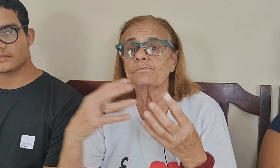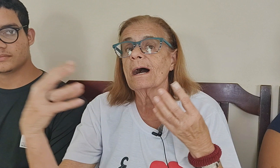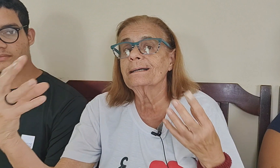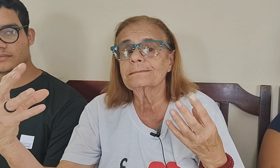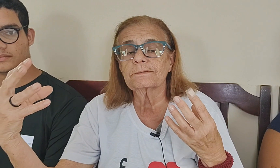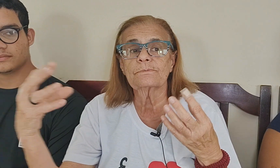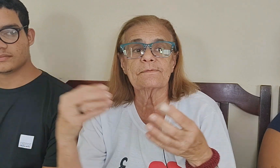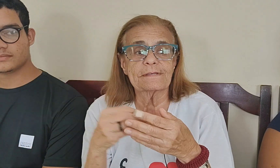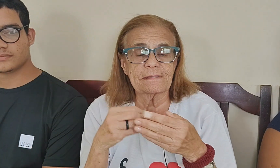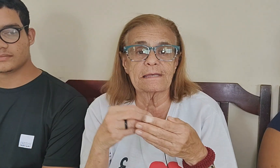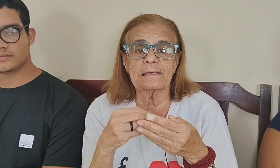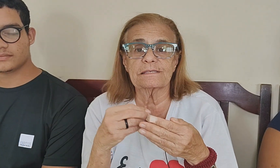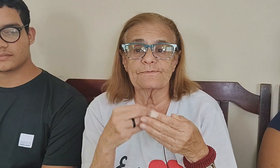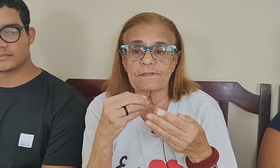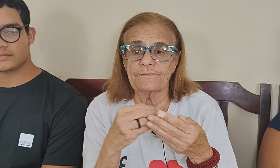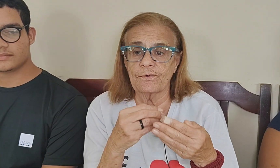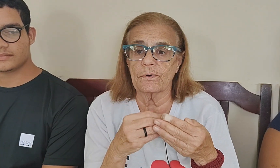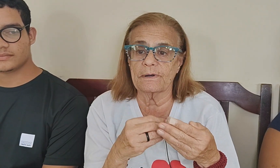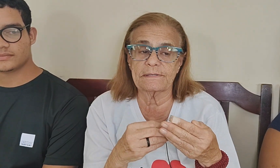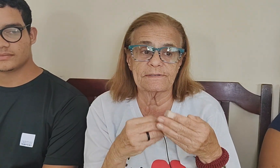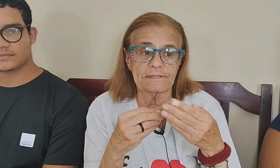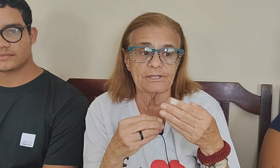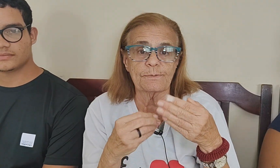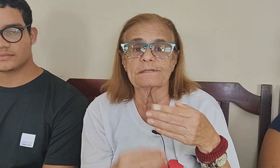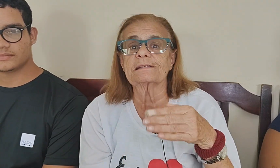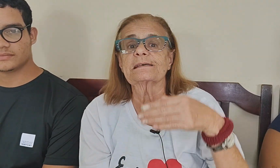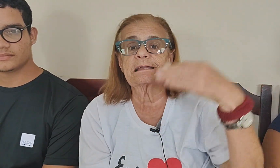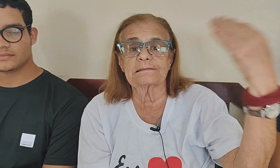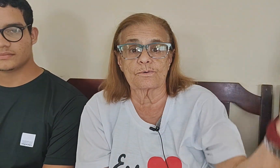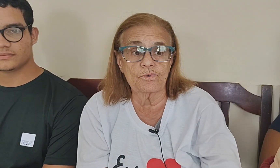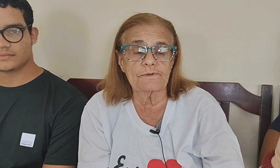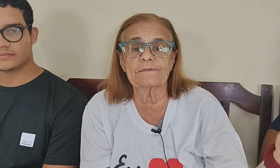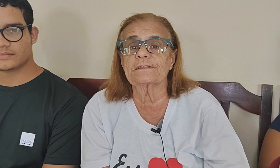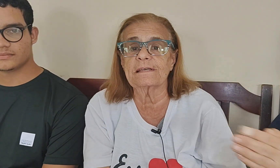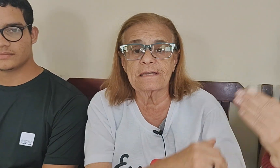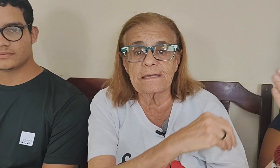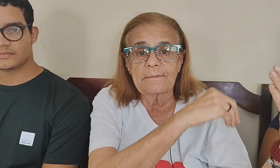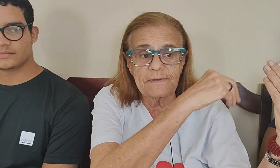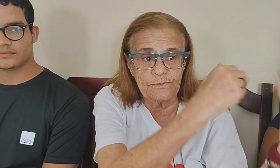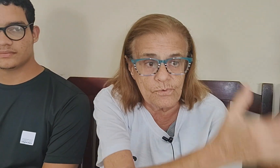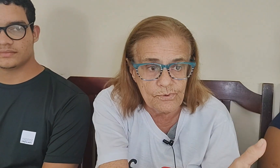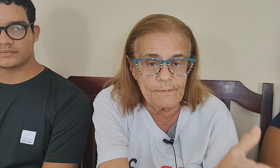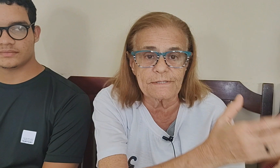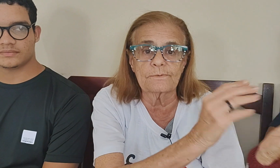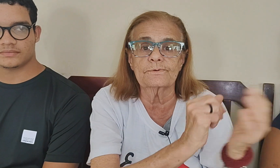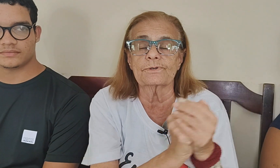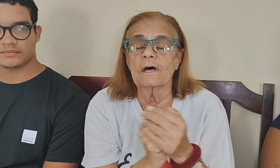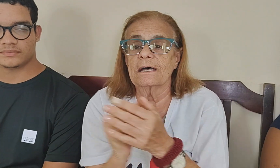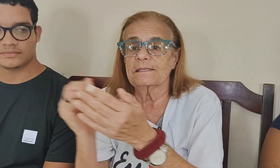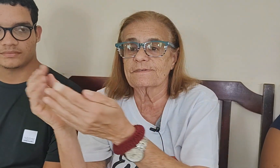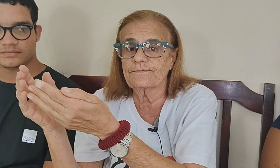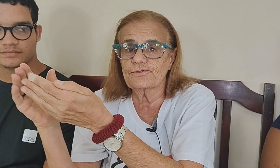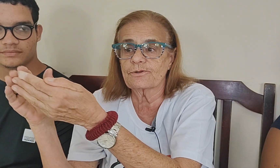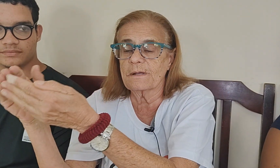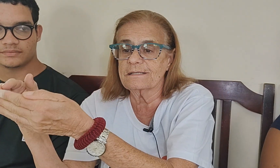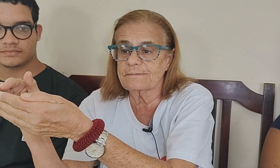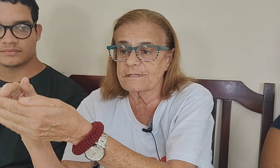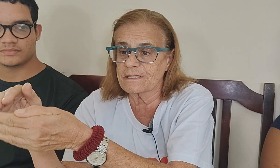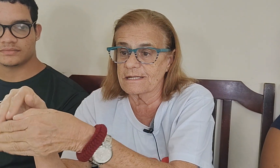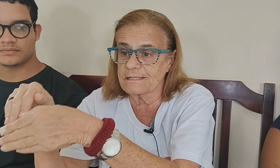o básico, mas você tem que, se você for se especializar na saúde, você tem que fazer o curso da saúde. Se você for se